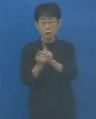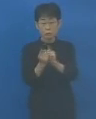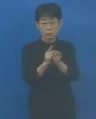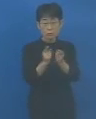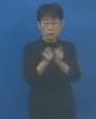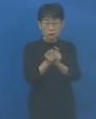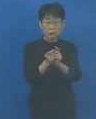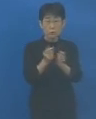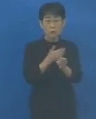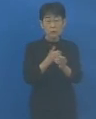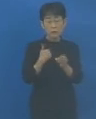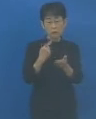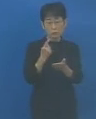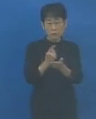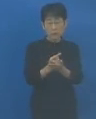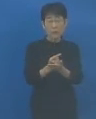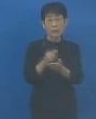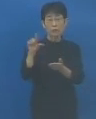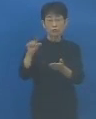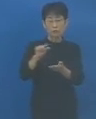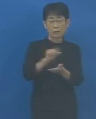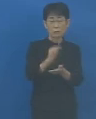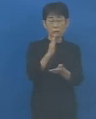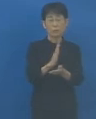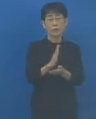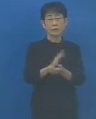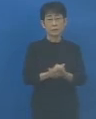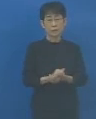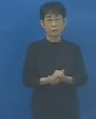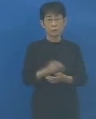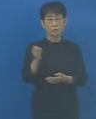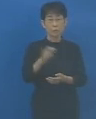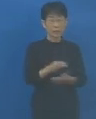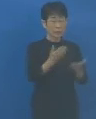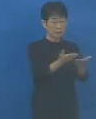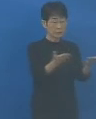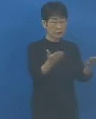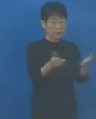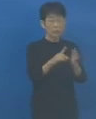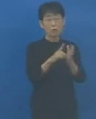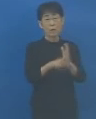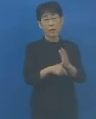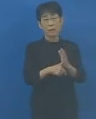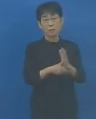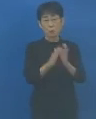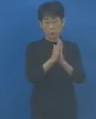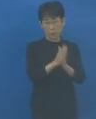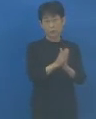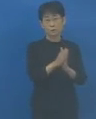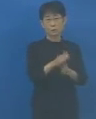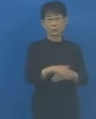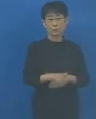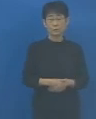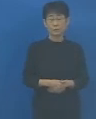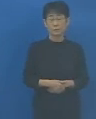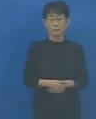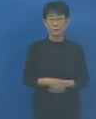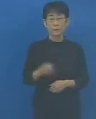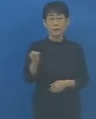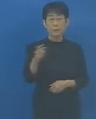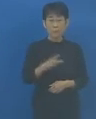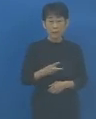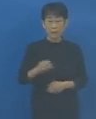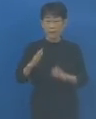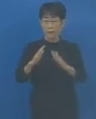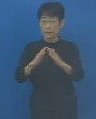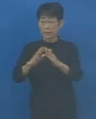いということ、もちろんこれと伴いましてお店作りなども注意していただく必要があります。それから帰省を